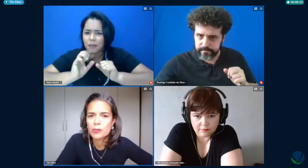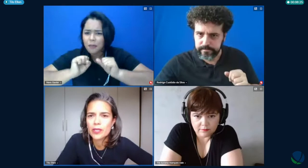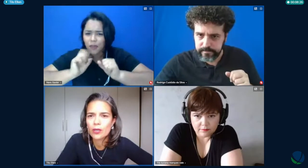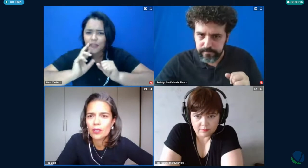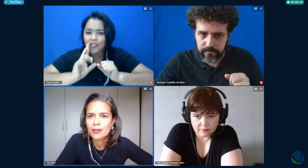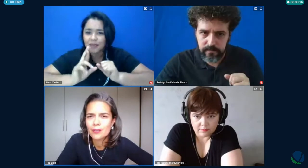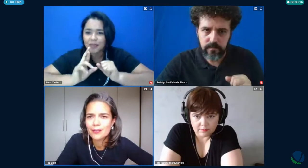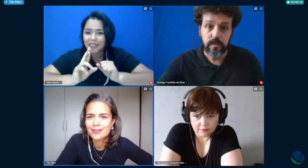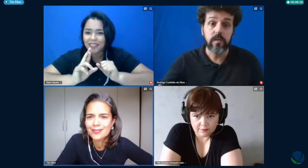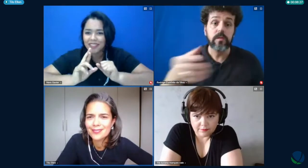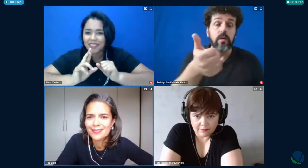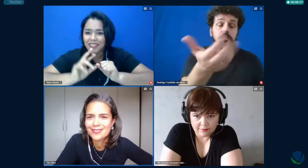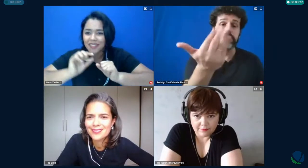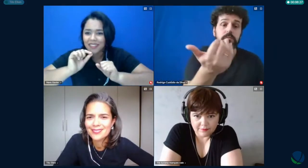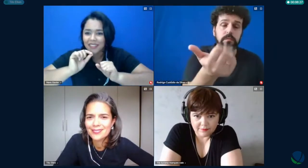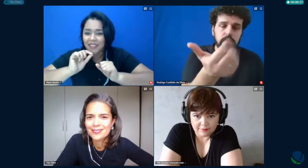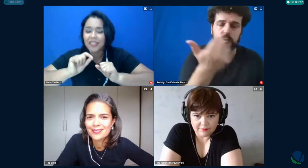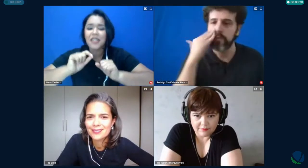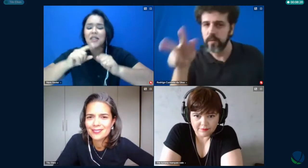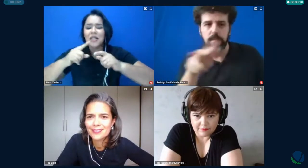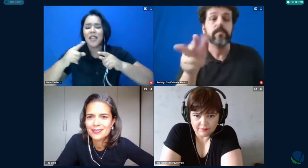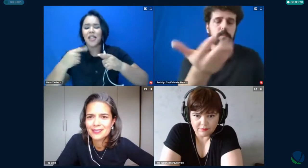Eu posso responder agora?